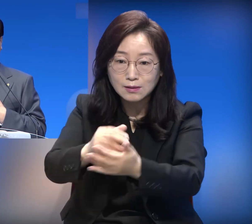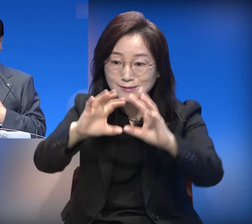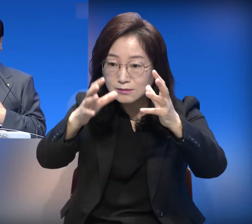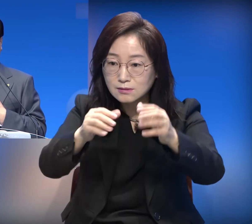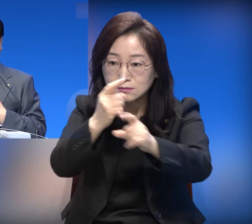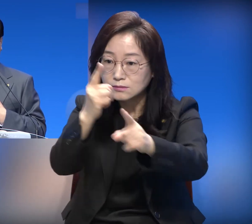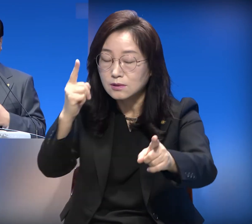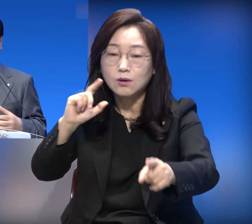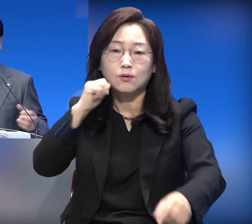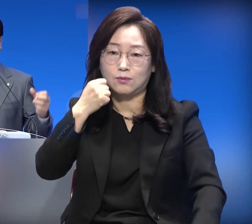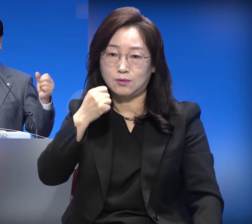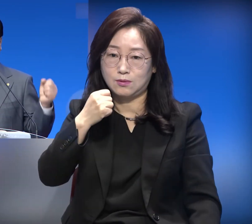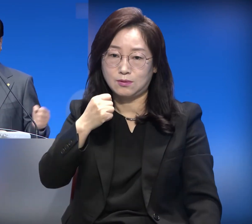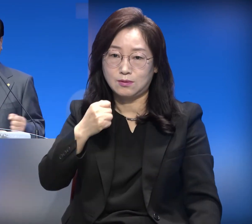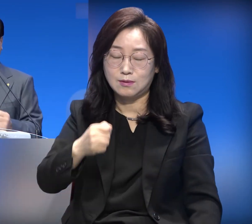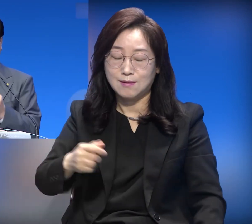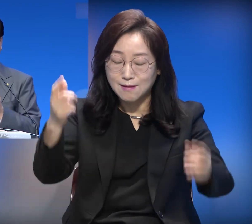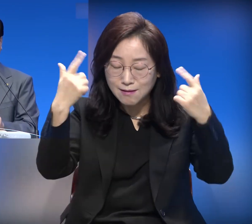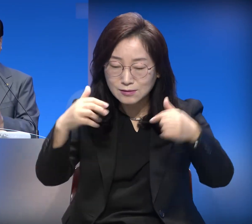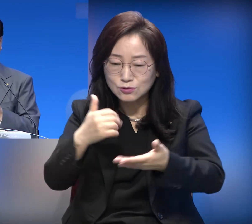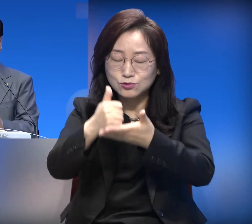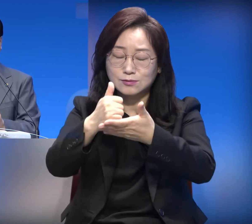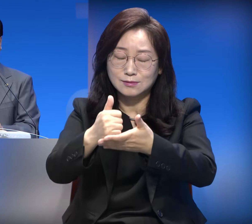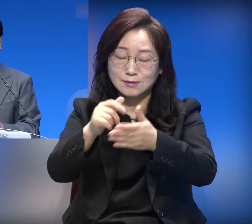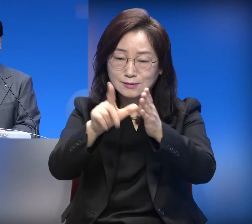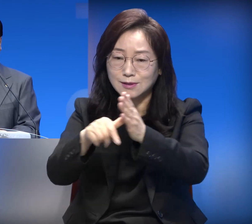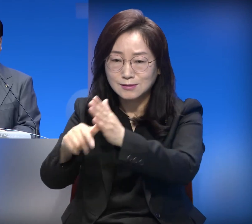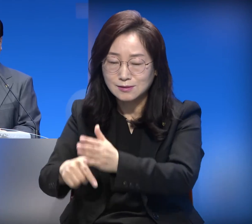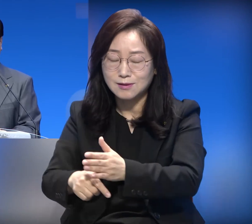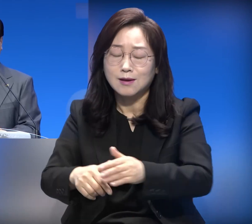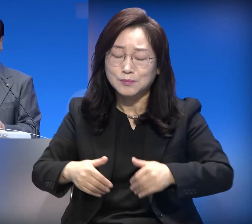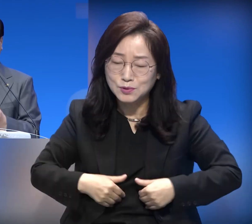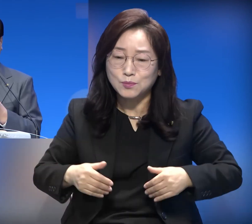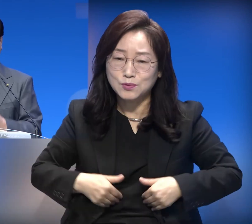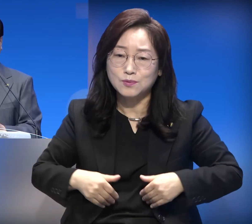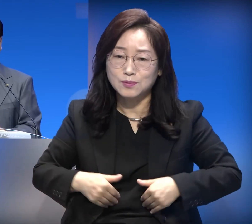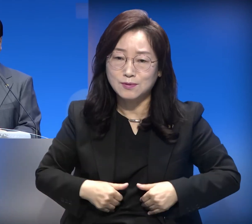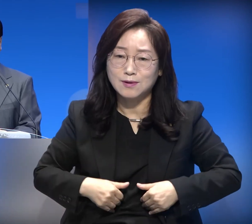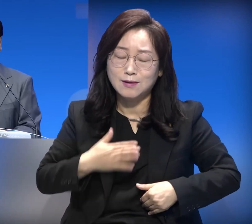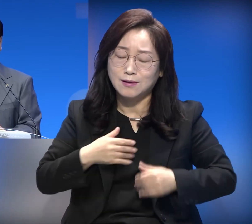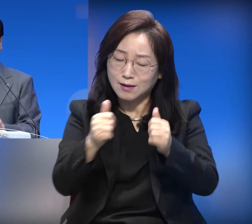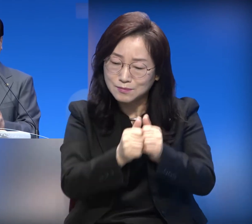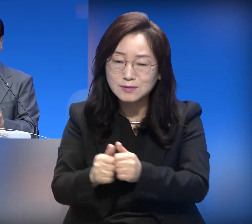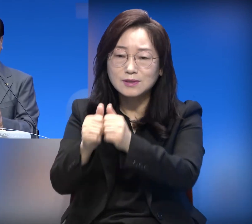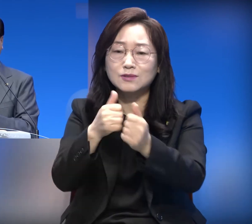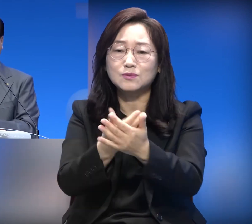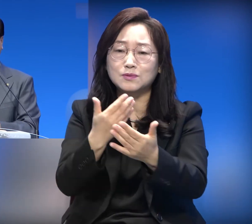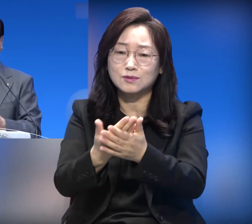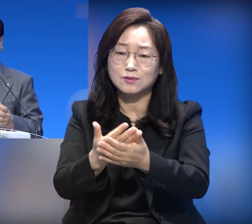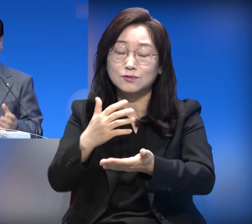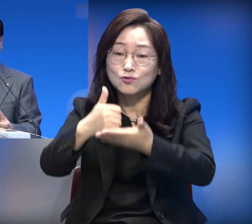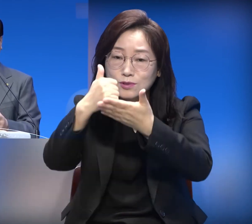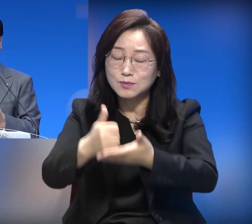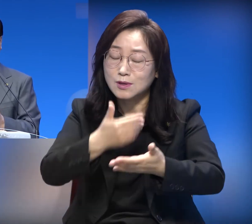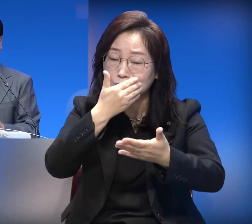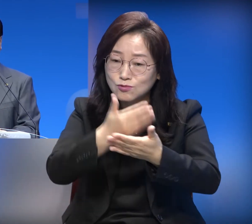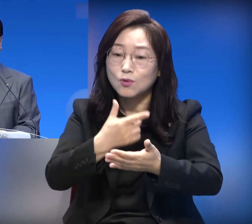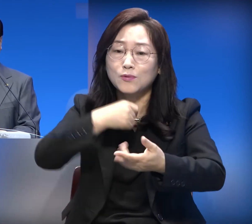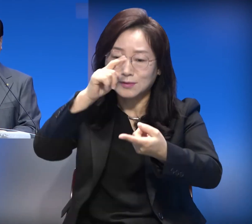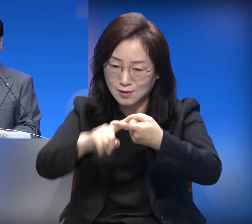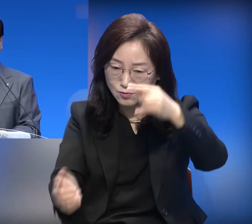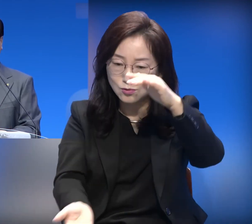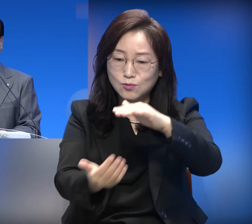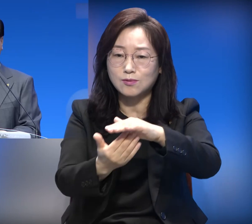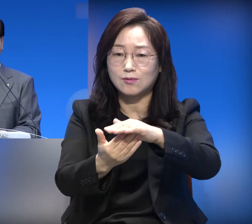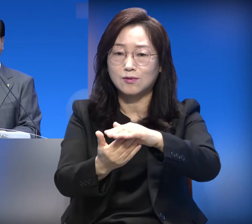살아갈 수가 없습니다. 주님 매 순간 주님이 필요하오니 주님 나와 함께하여 주셔서 주님의 귀한 뜻을 이루어